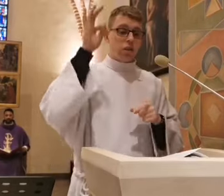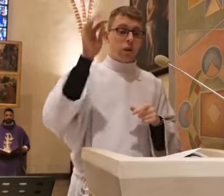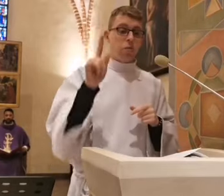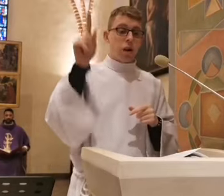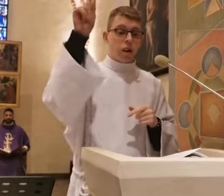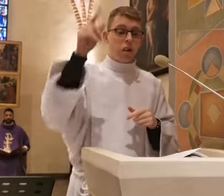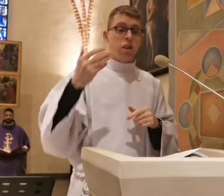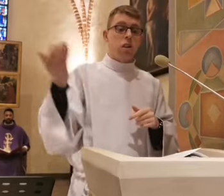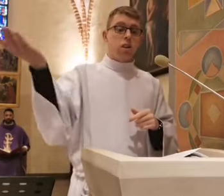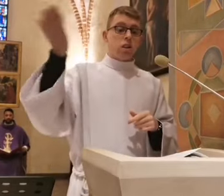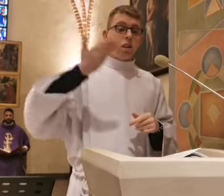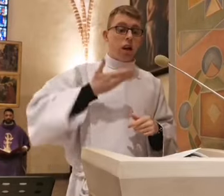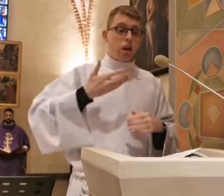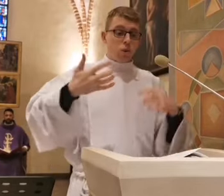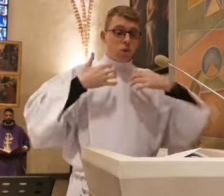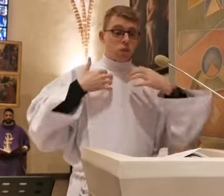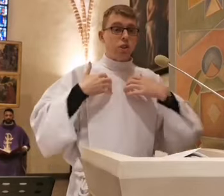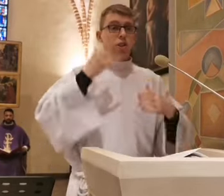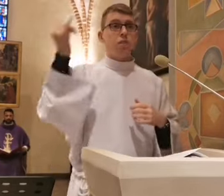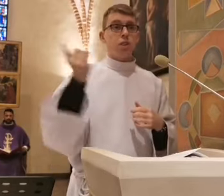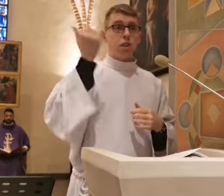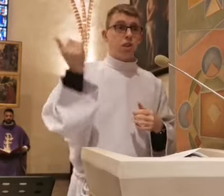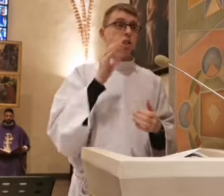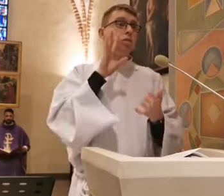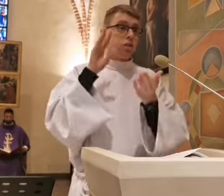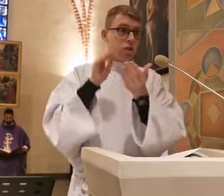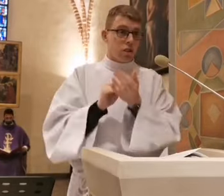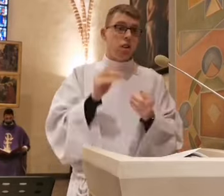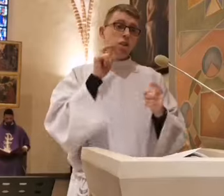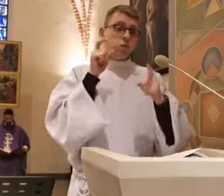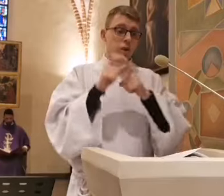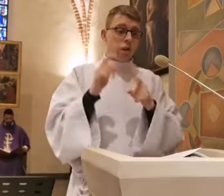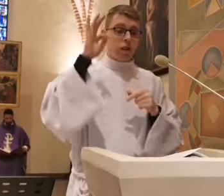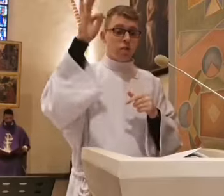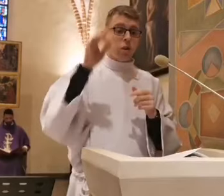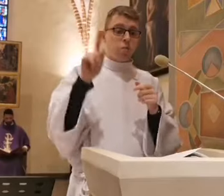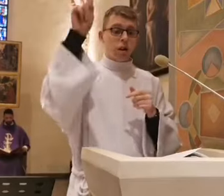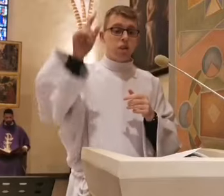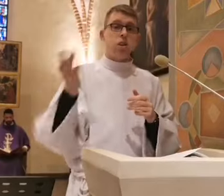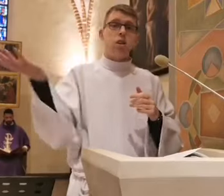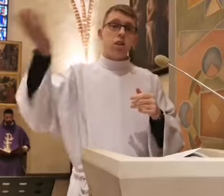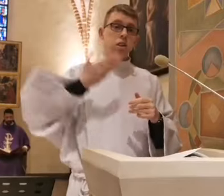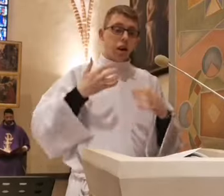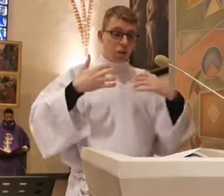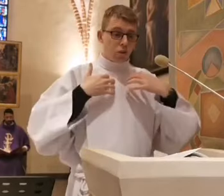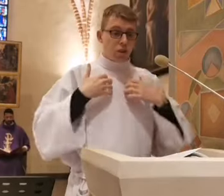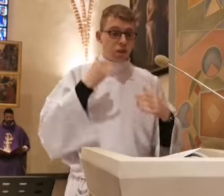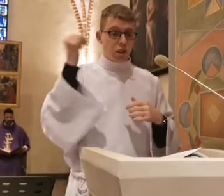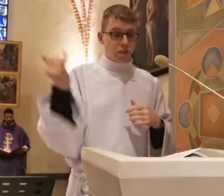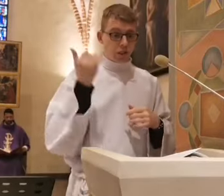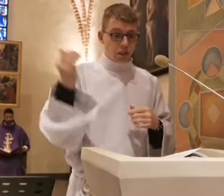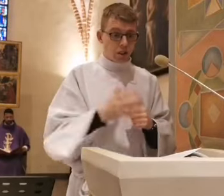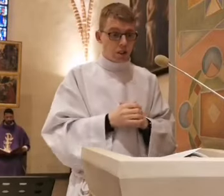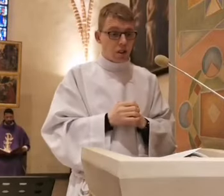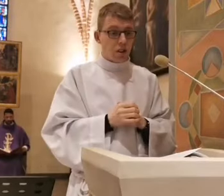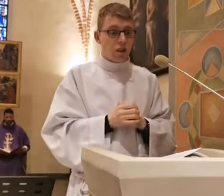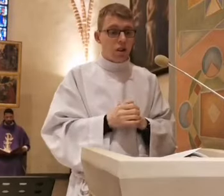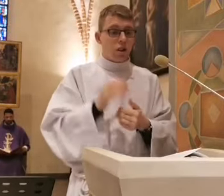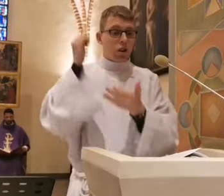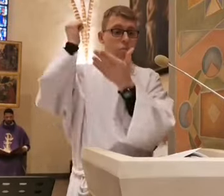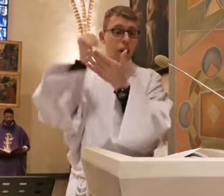Słowa Twe, Panie, dają życie wieczne. Słowa Twe, Panie, dają życie